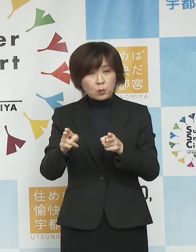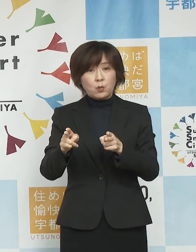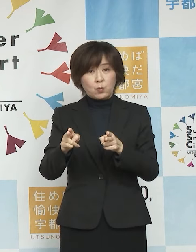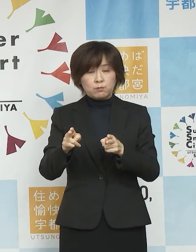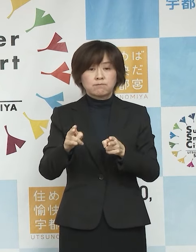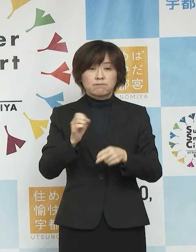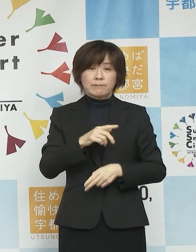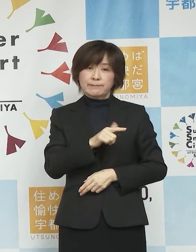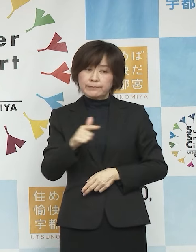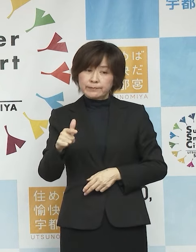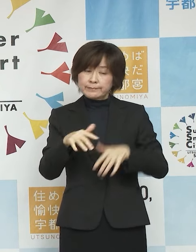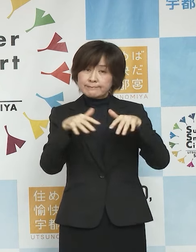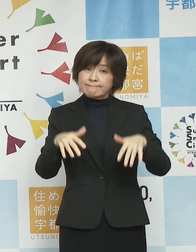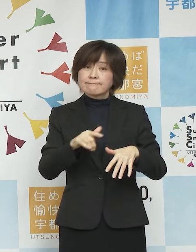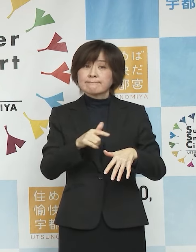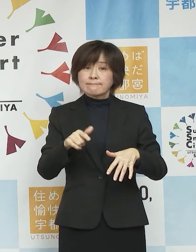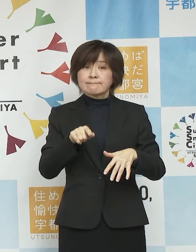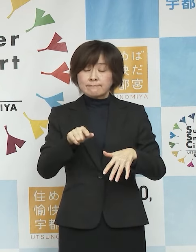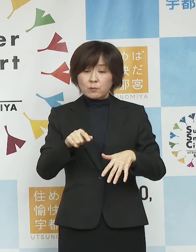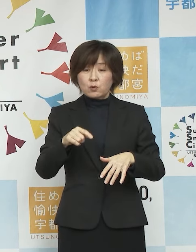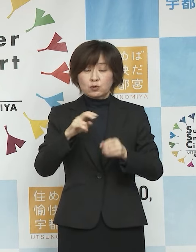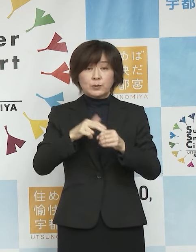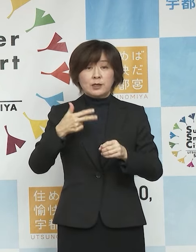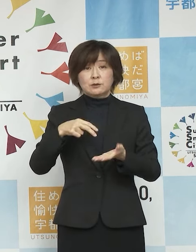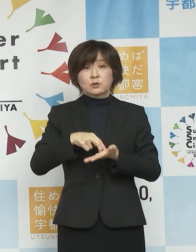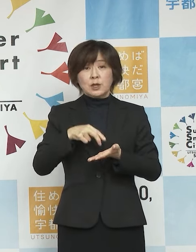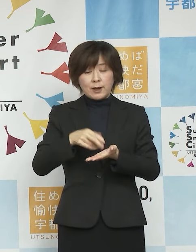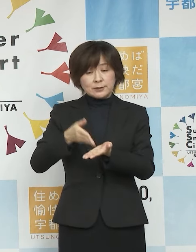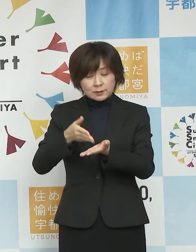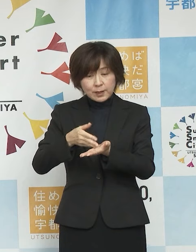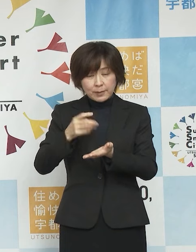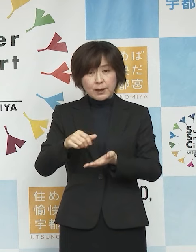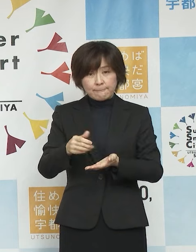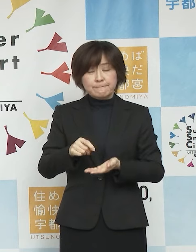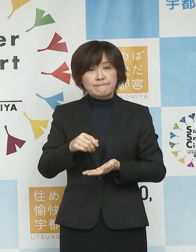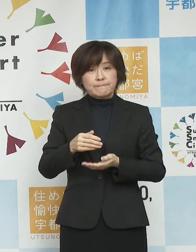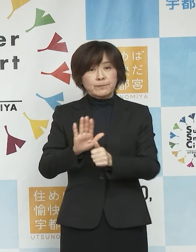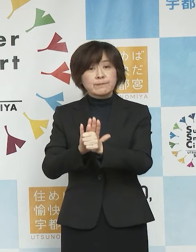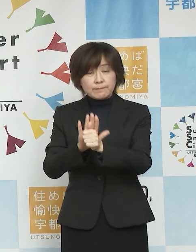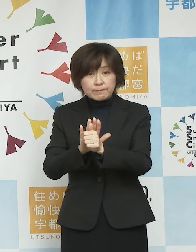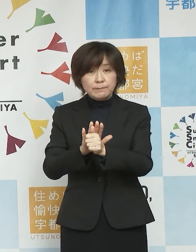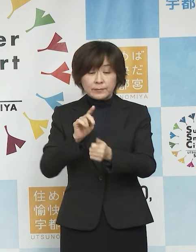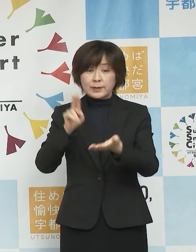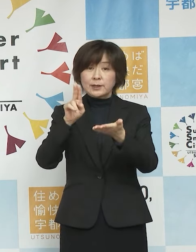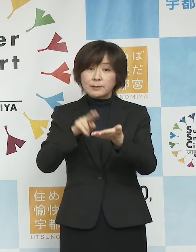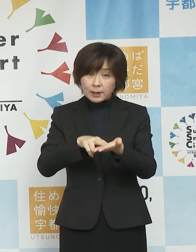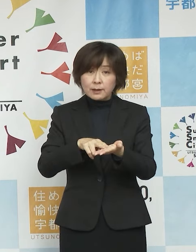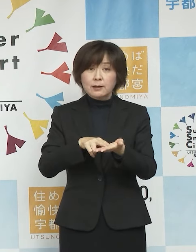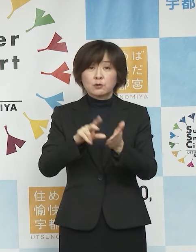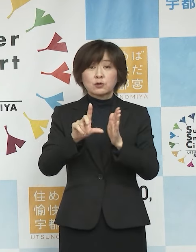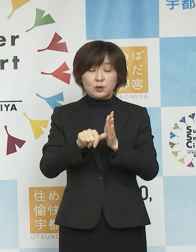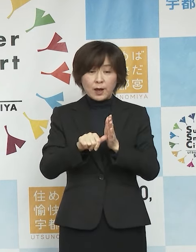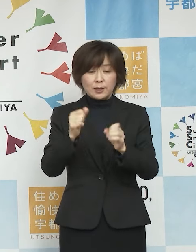いろいろな仕組み、これを、市としてはご説明、提供して、決まった場合には、ゼビオさん